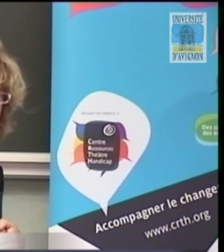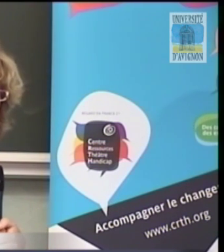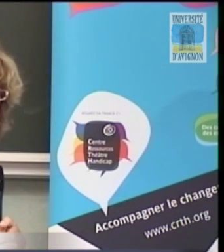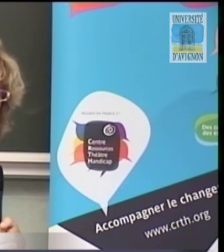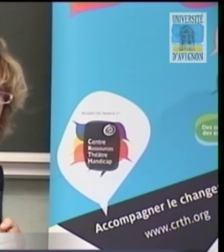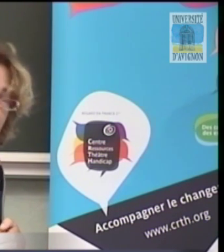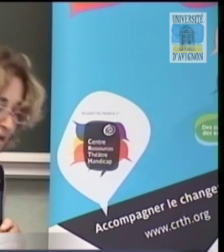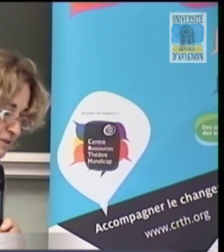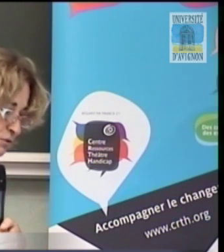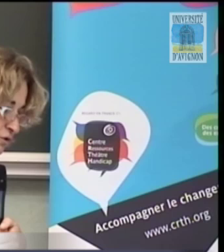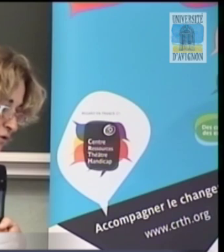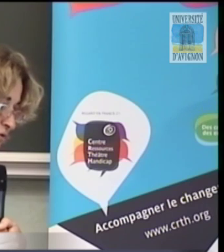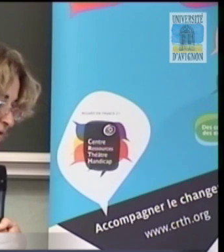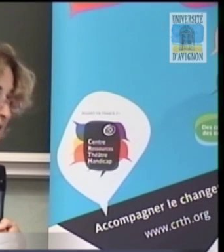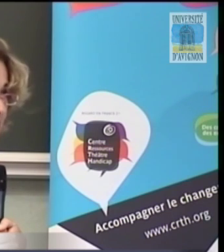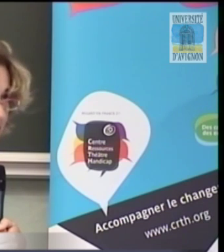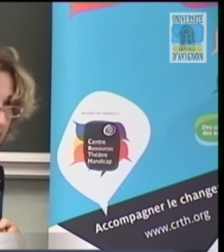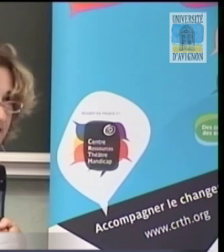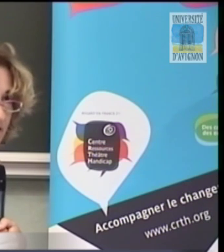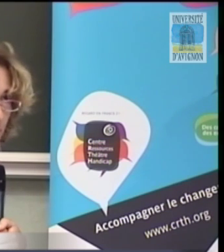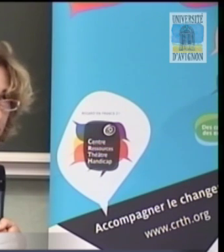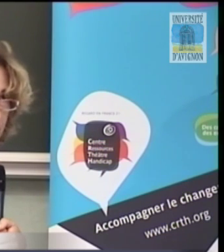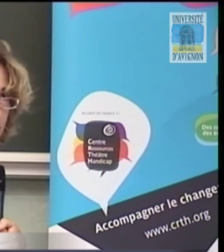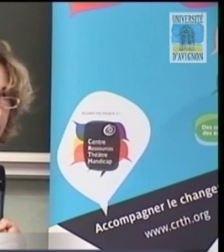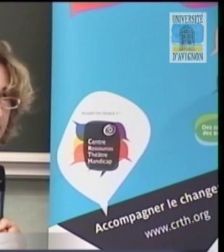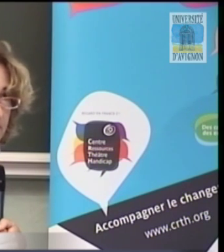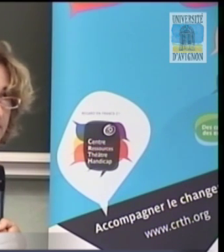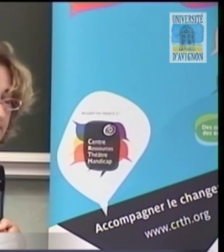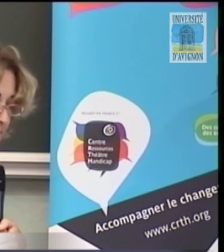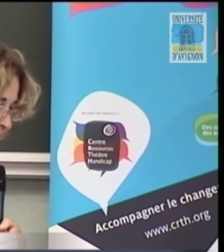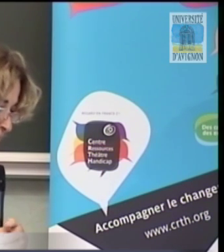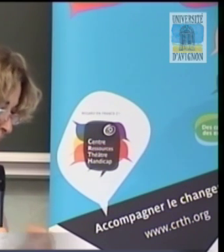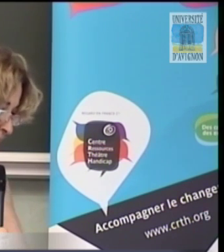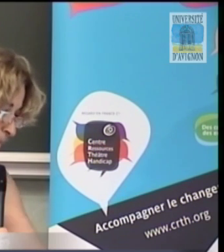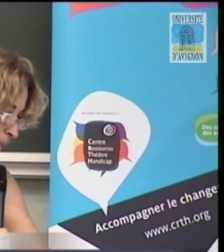études, dans la vie étudiante et vers l'insertion professionnelle.